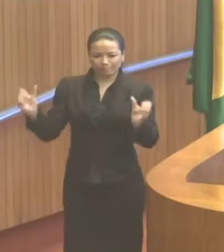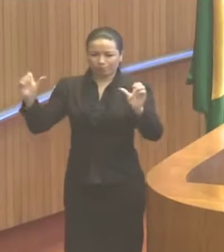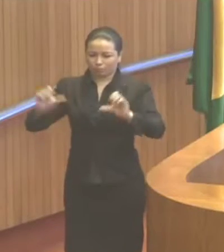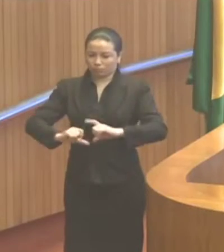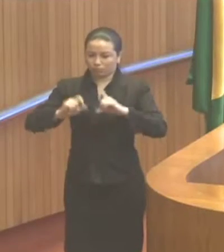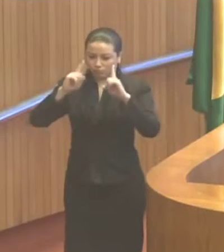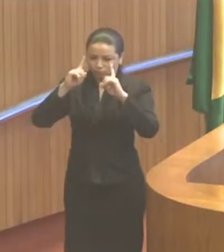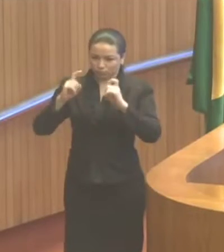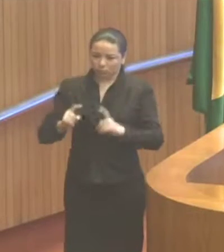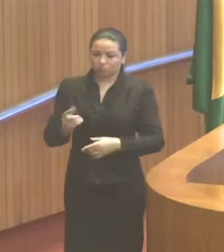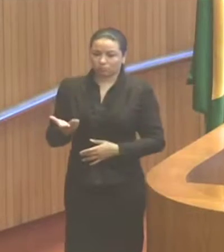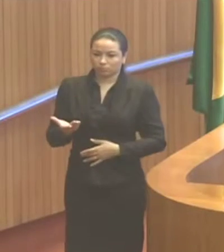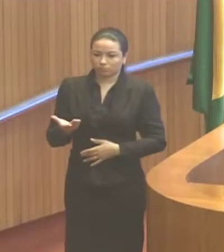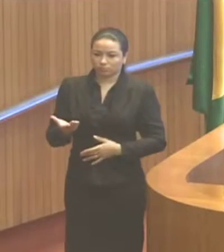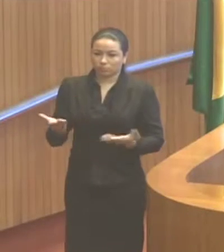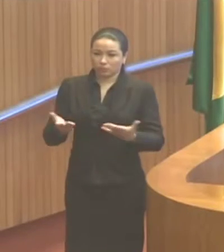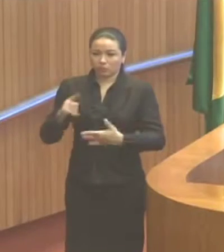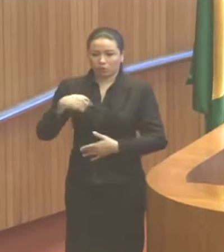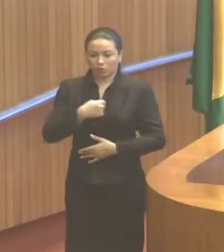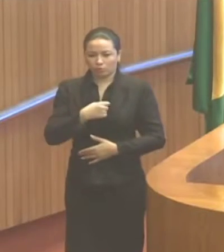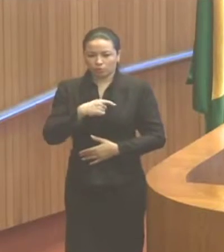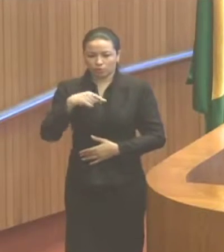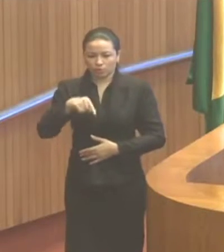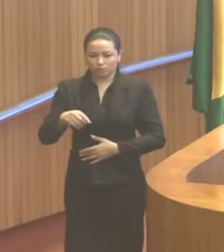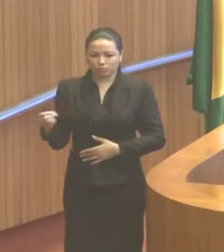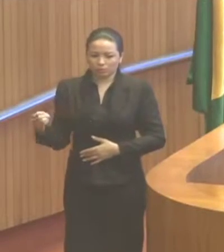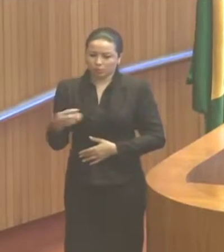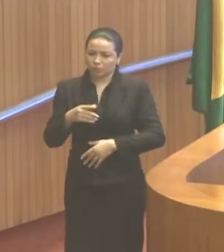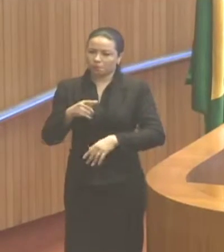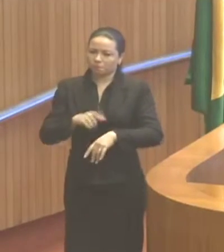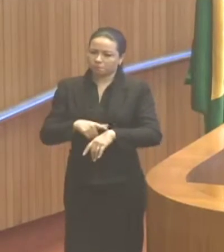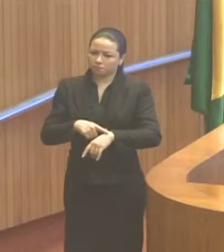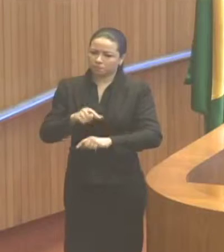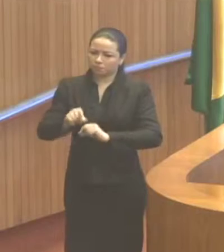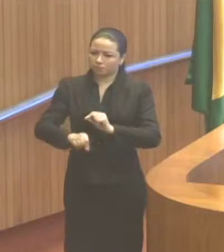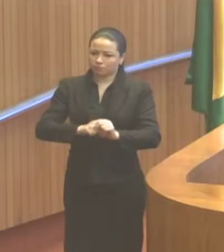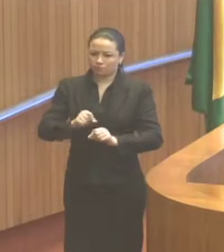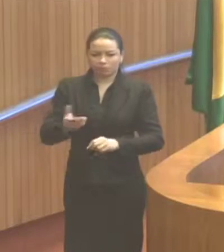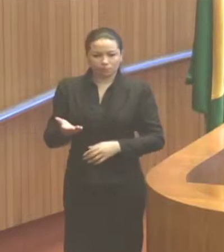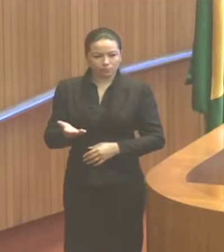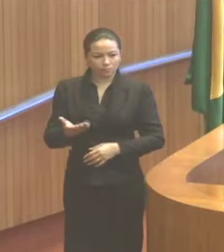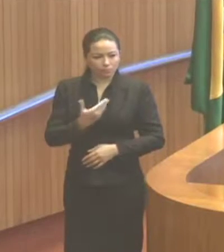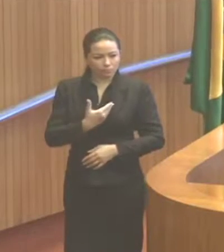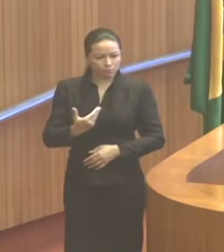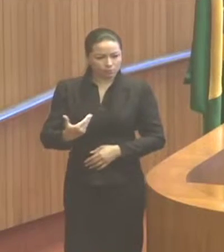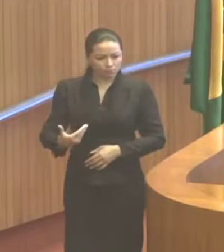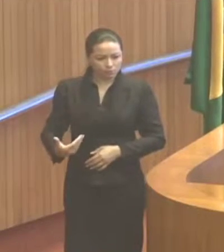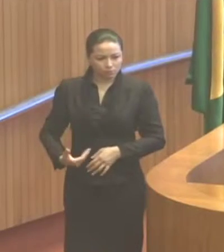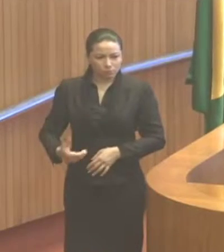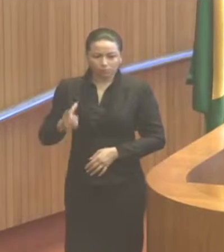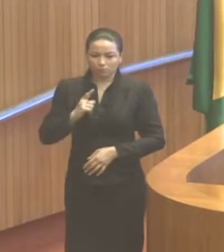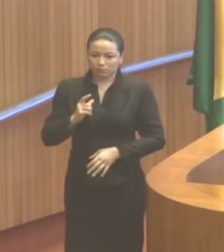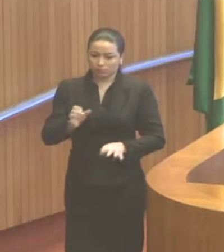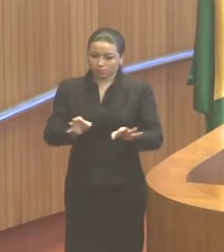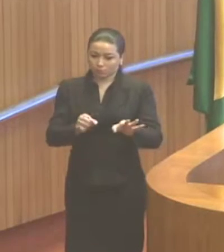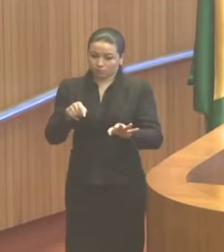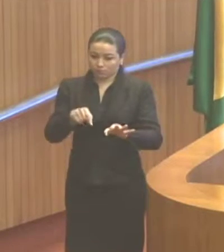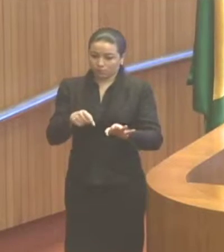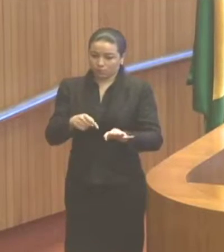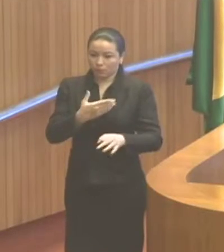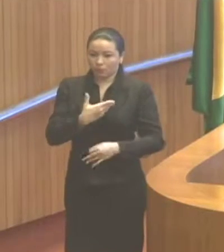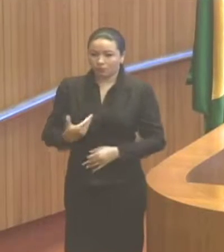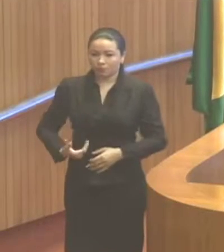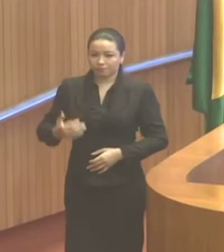de violência. Agora estamos chegando a um novo momento, que é um governo que será conduzido pelo governador